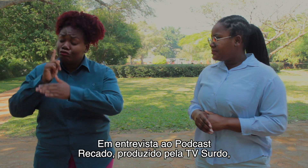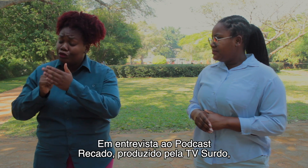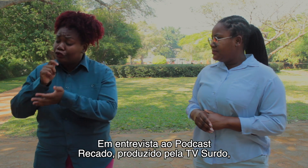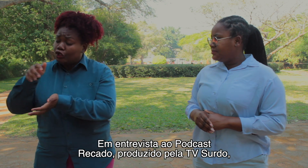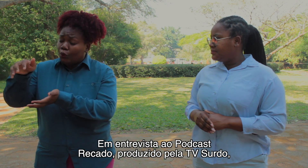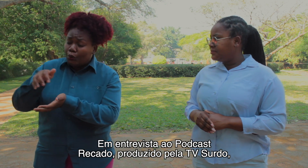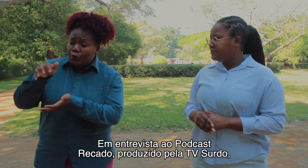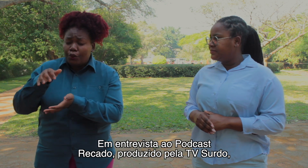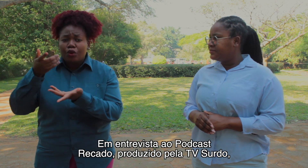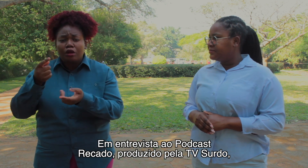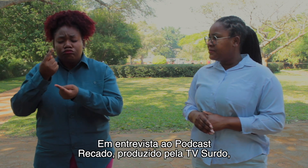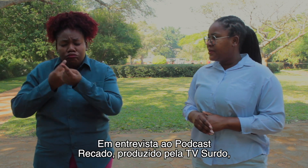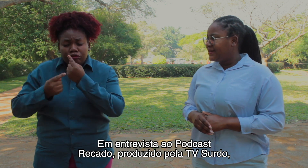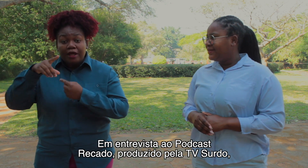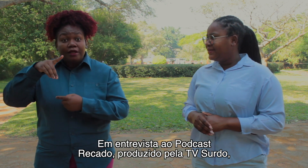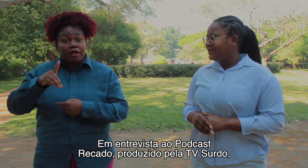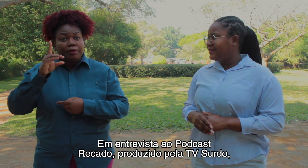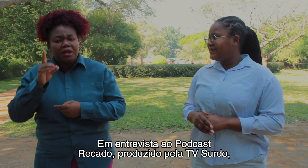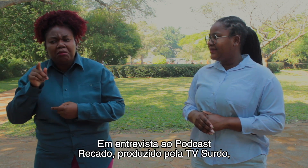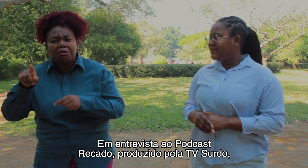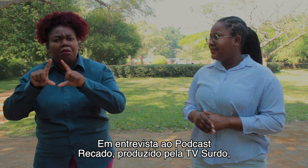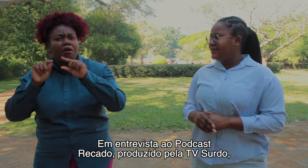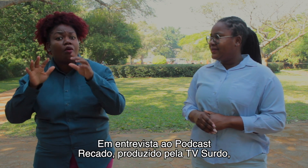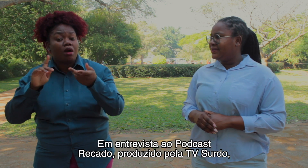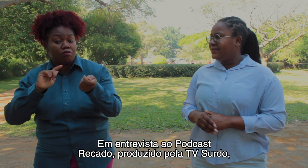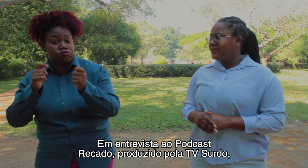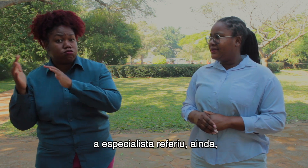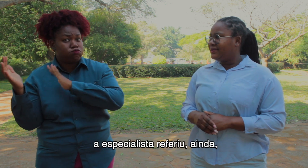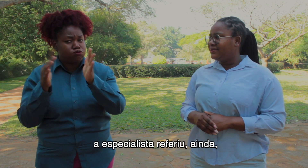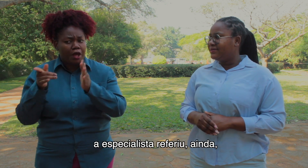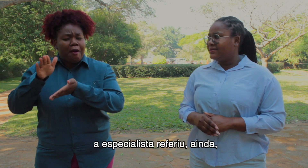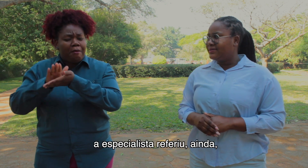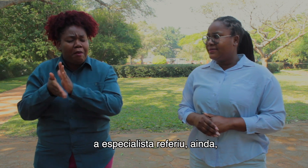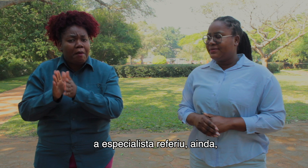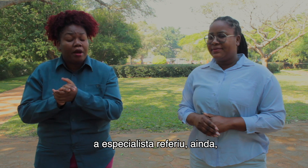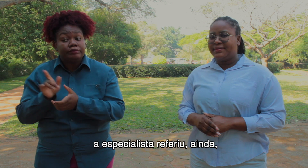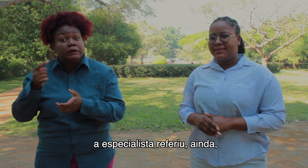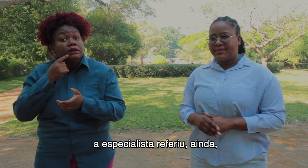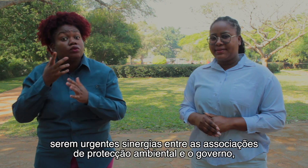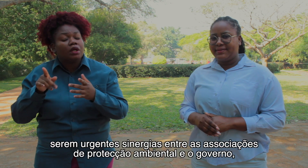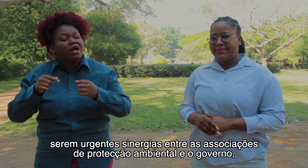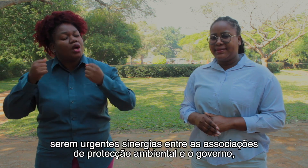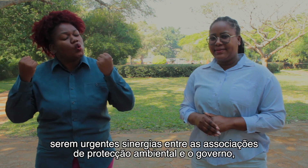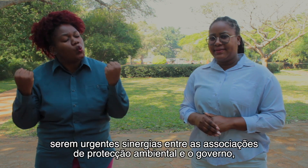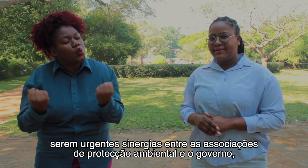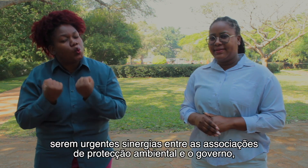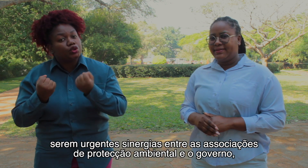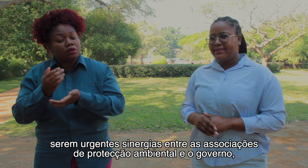Em entrevista ao podcast Recado, produzido pela TV Surdo, a especialista referiu ainda serem urgentes sinergias